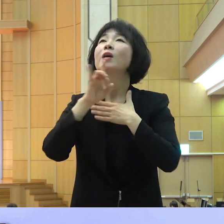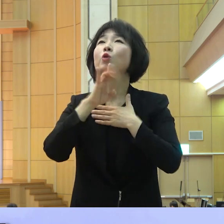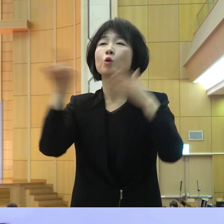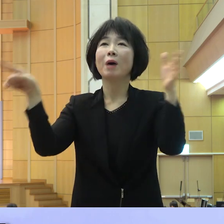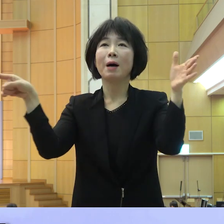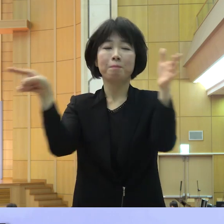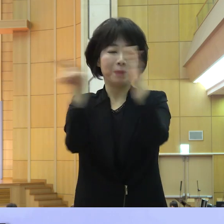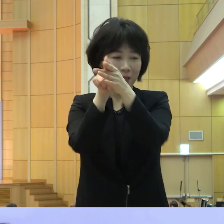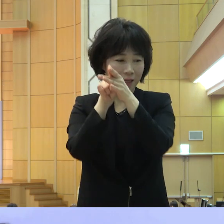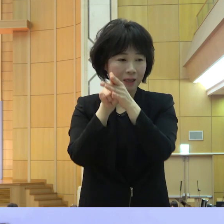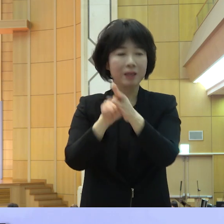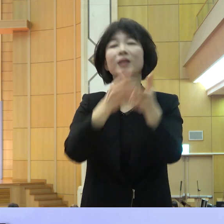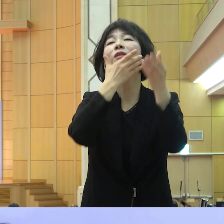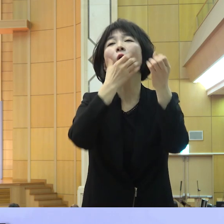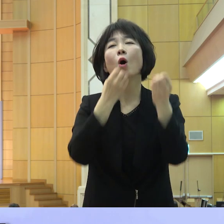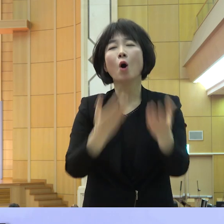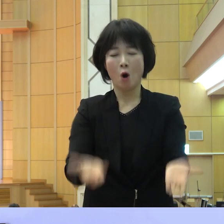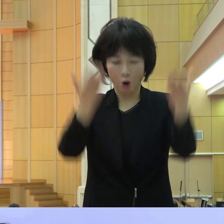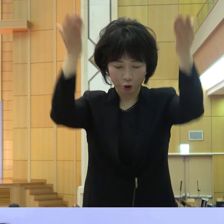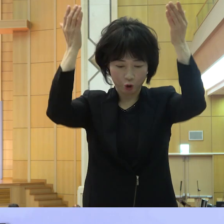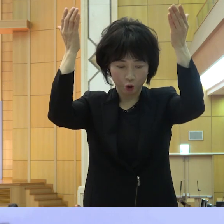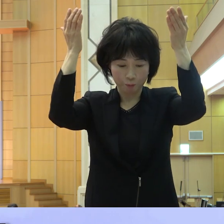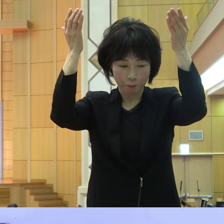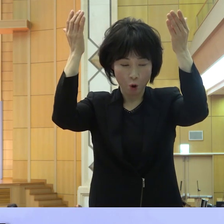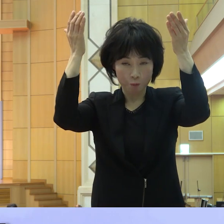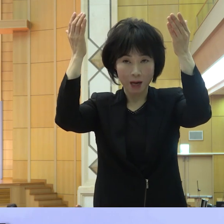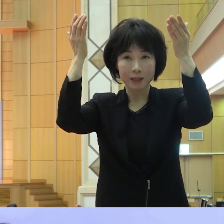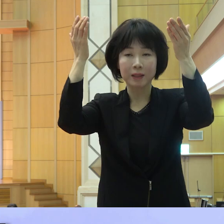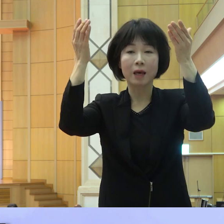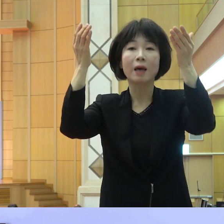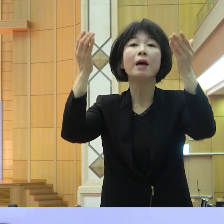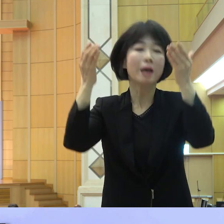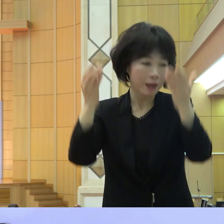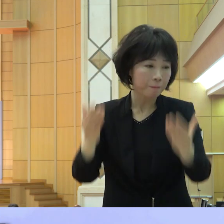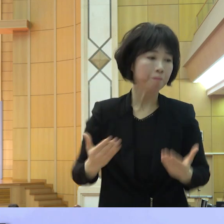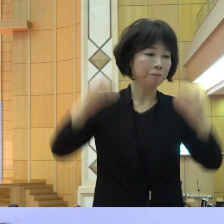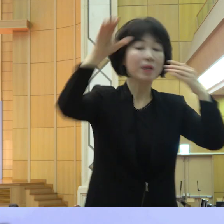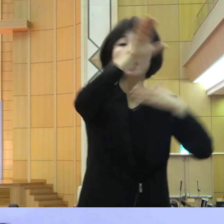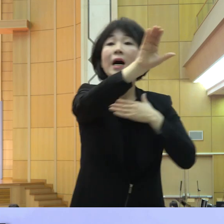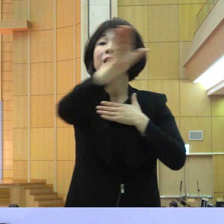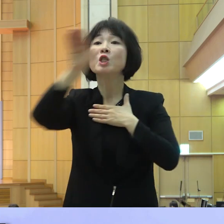치유받네, 예수만 믿어 축복받네,